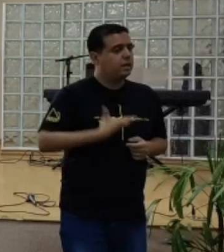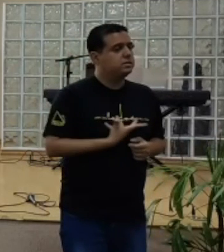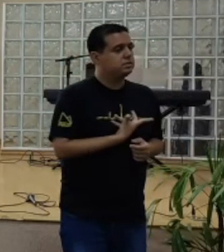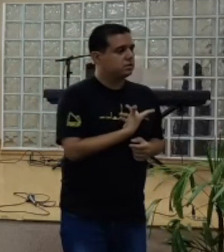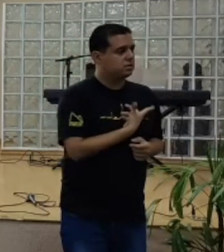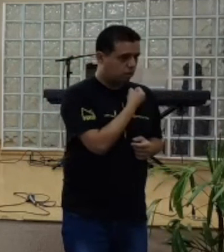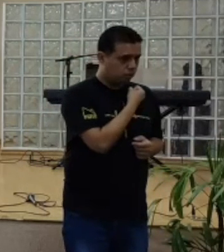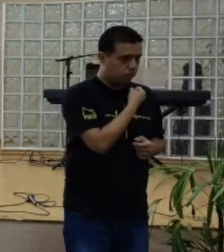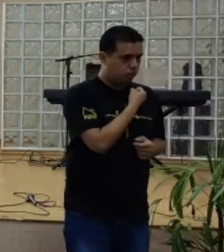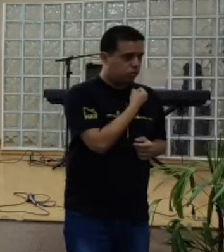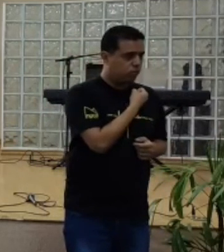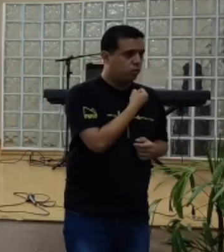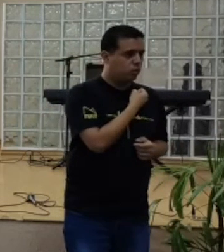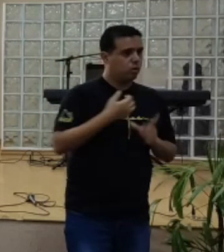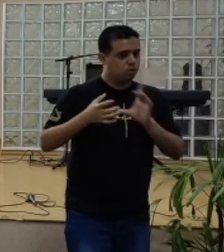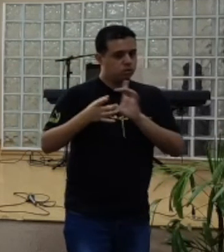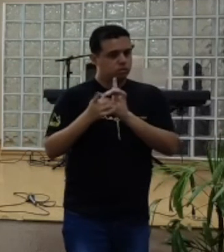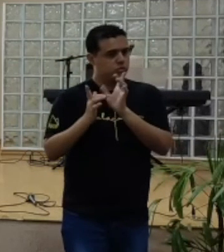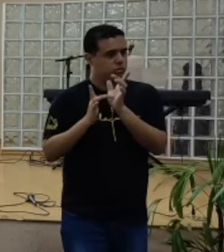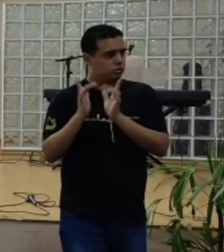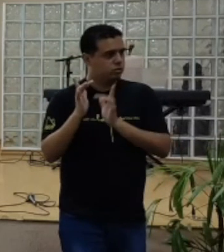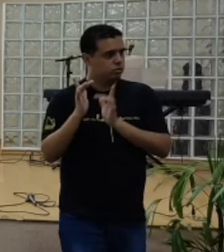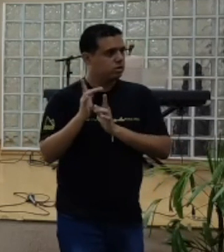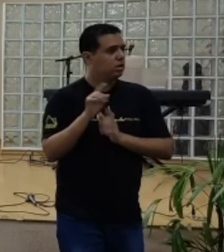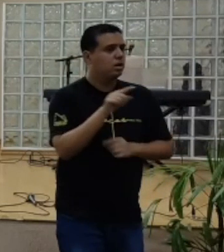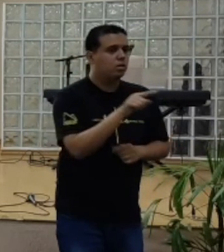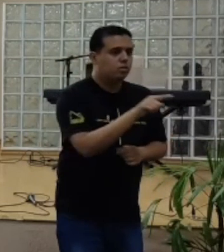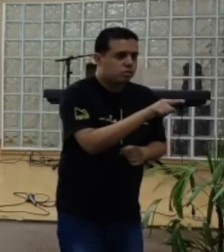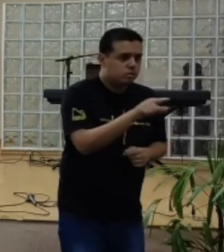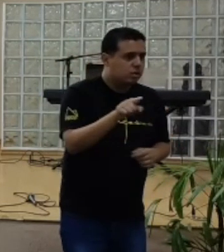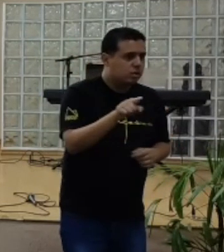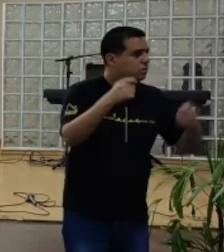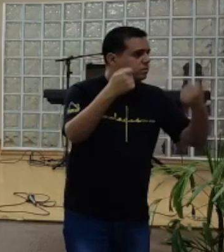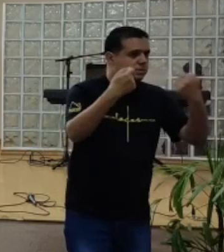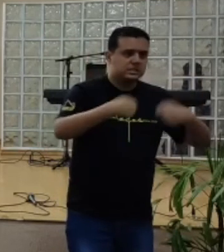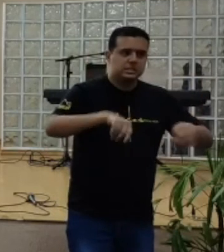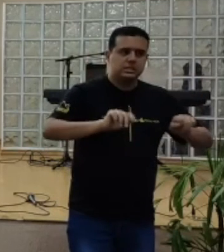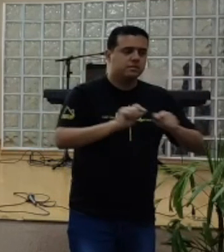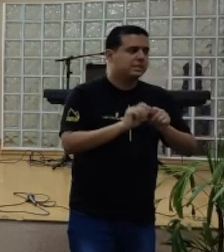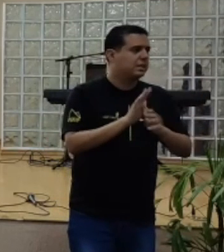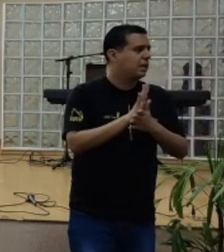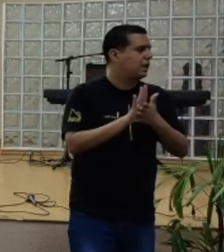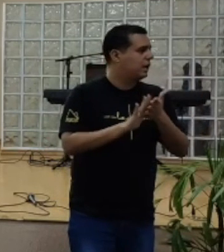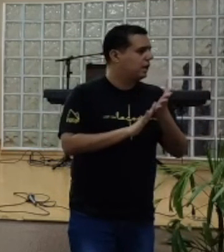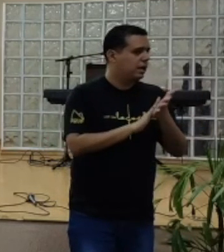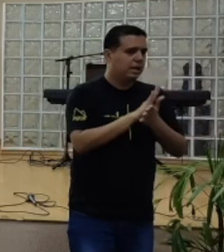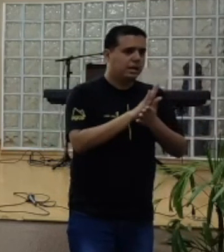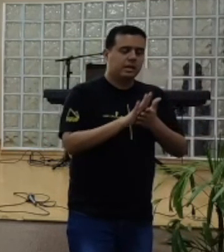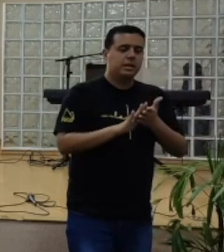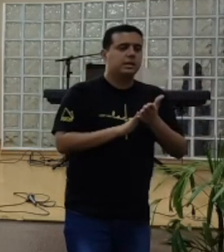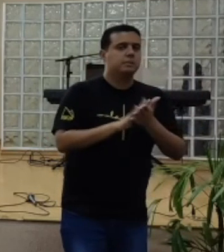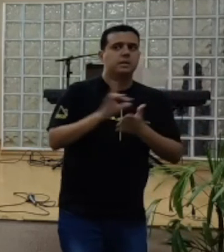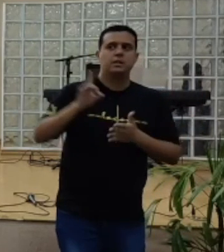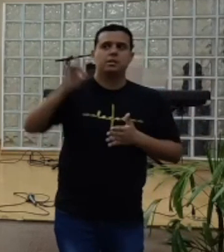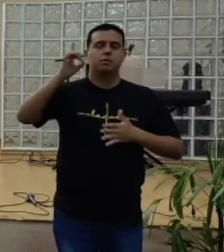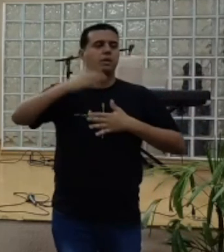Jesus. E você não precisa fazer mais nada para agradar a